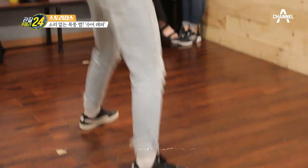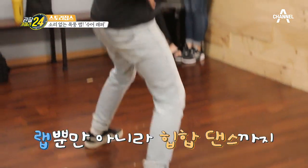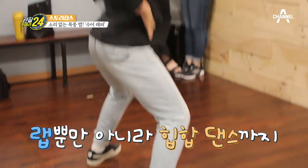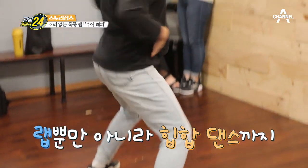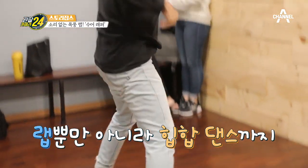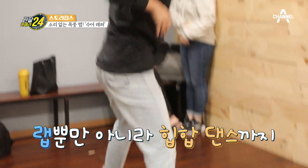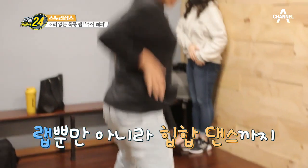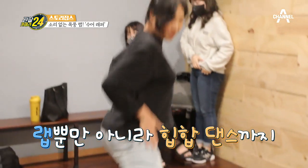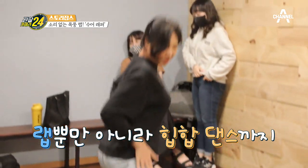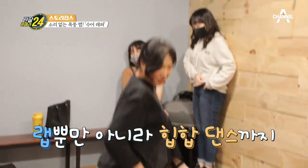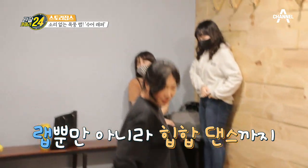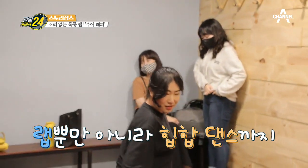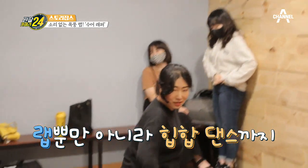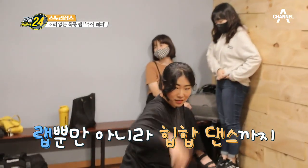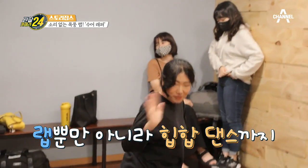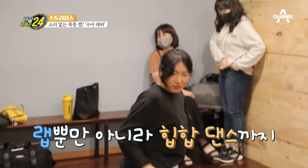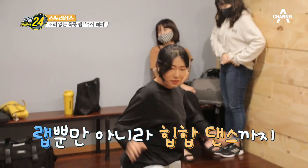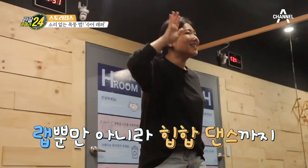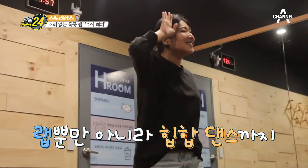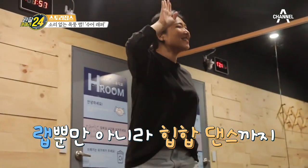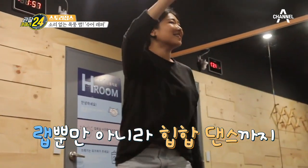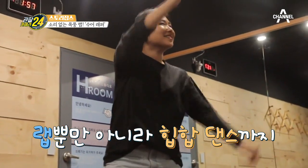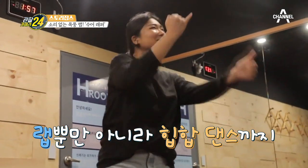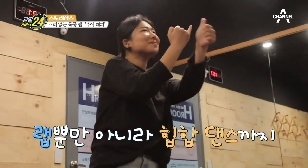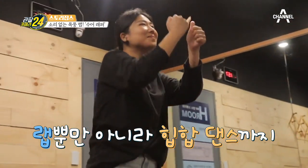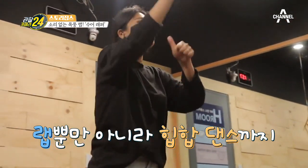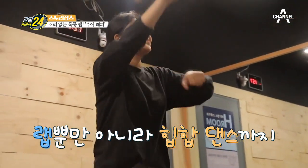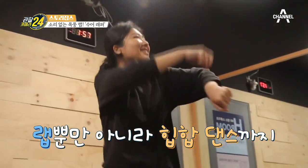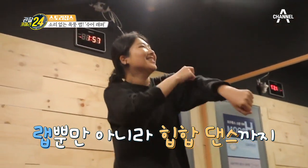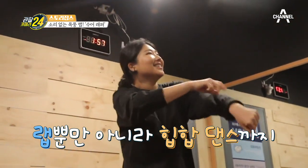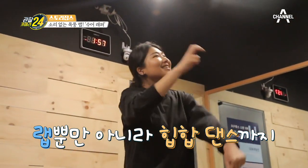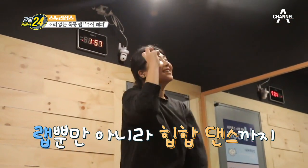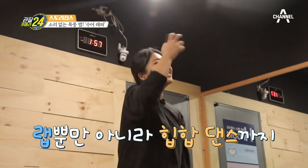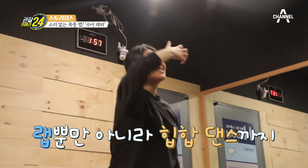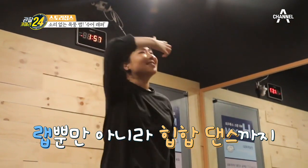랩은 물론 리듬 타는 일이라면 못하는 게 없는 오늘의 주인공.